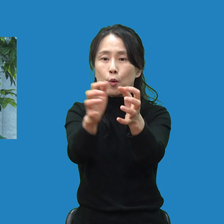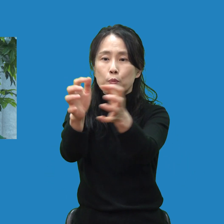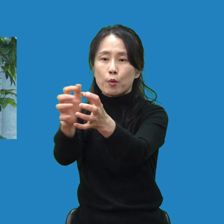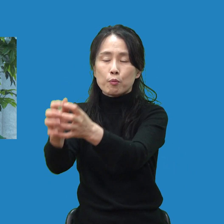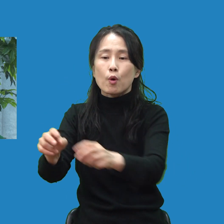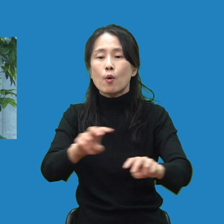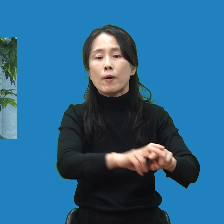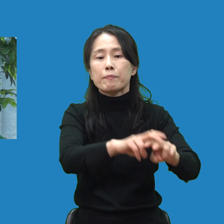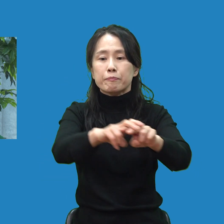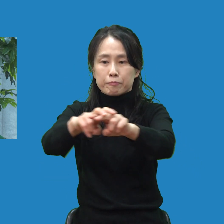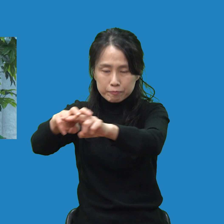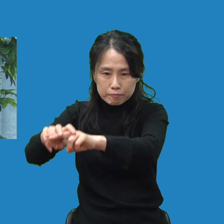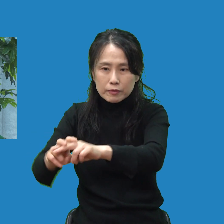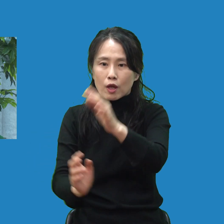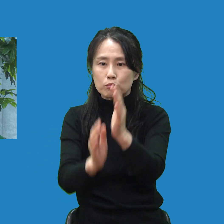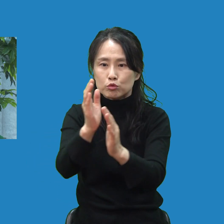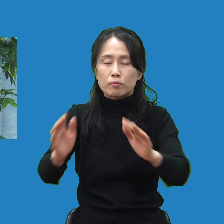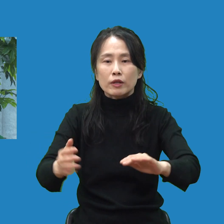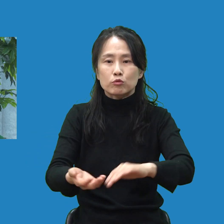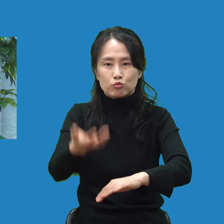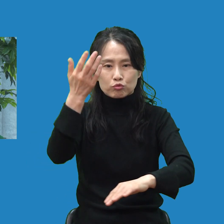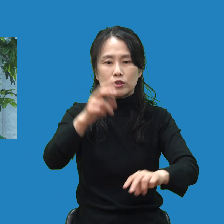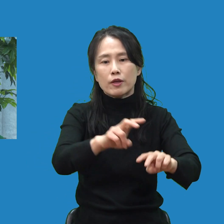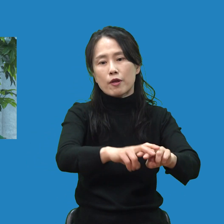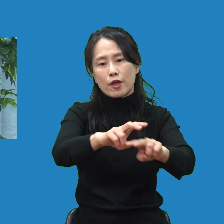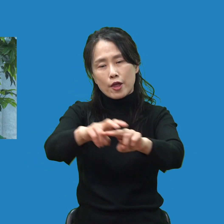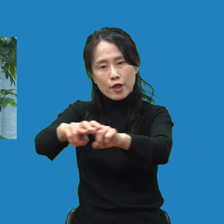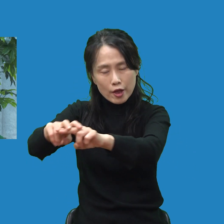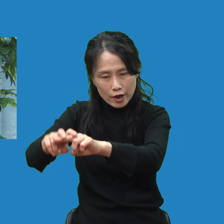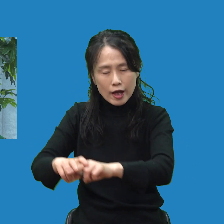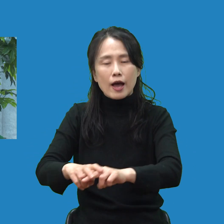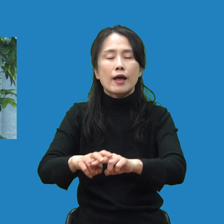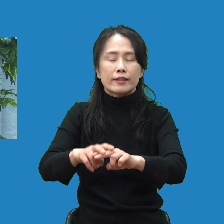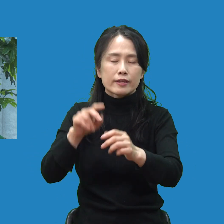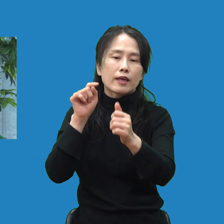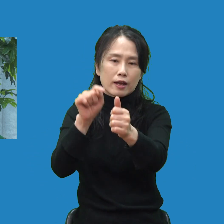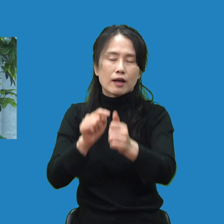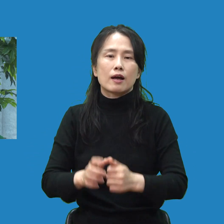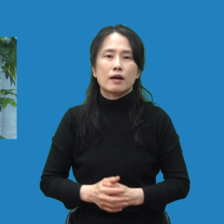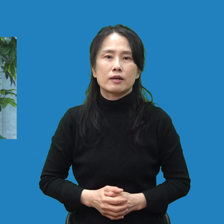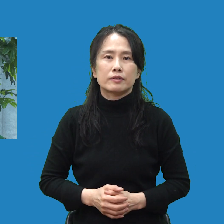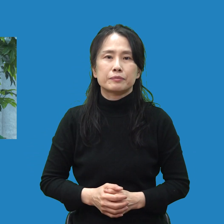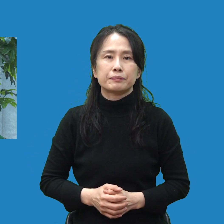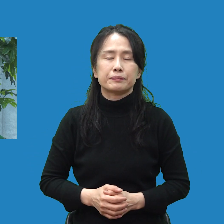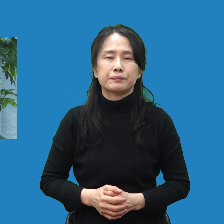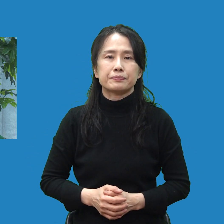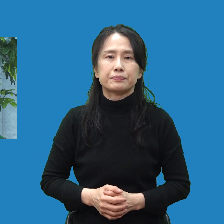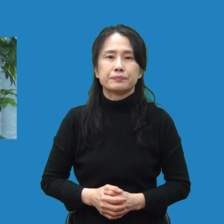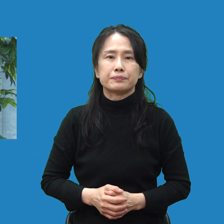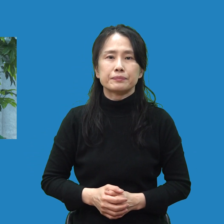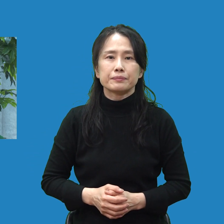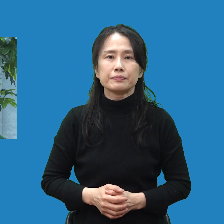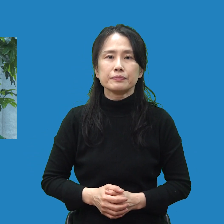때를 지어 푸른 잔디 위에 비스듬하게 눕게 하라 하셨습니다.